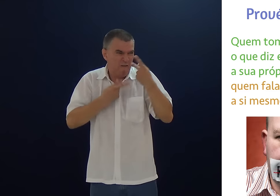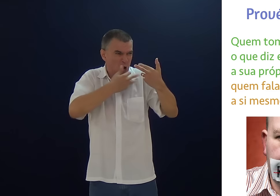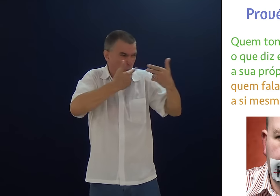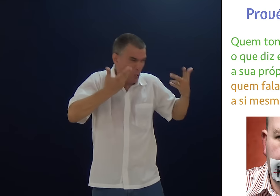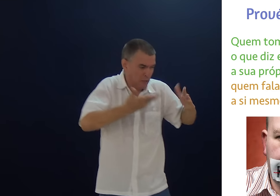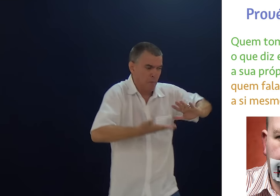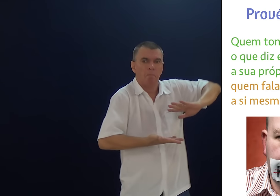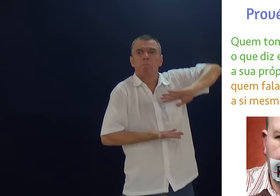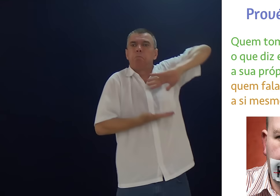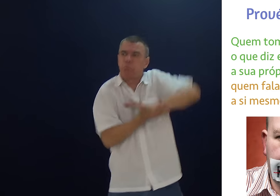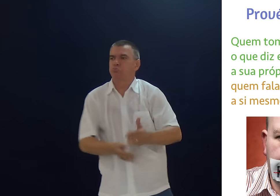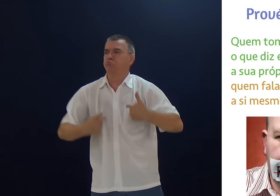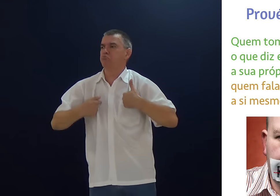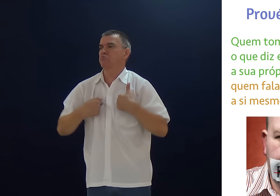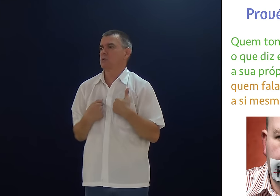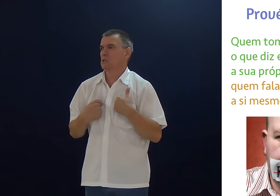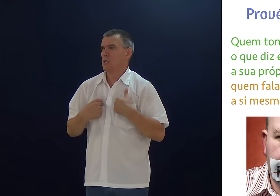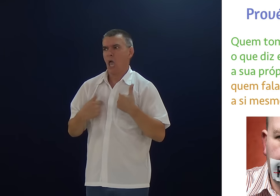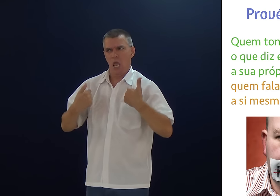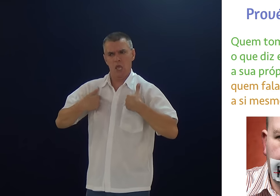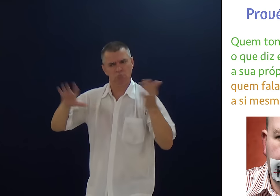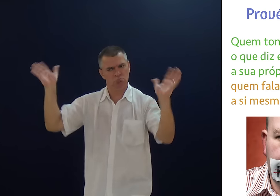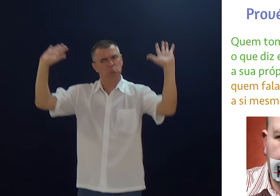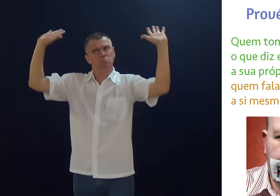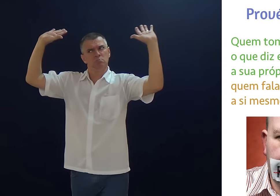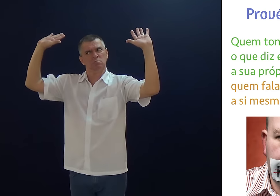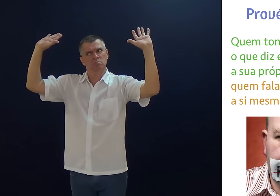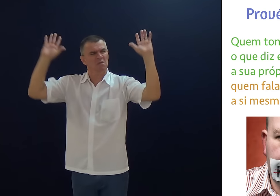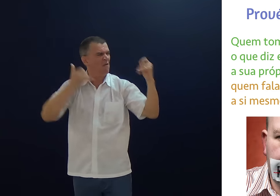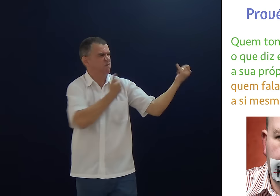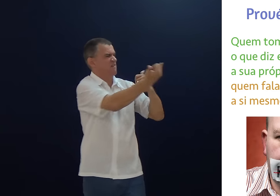quem fala demais destrói a si mesmo provérbios